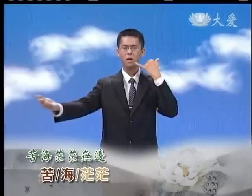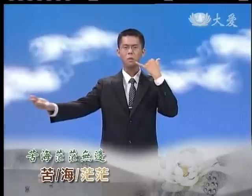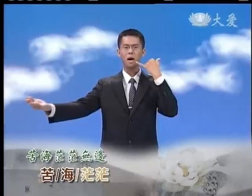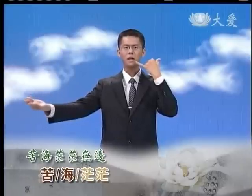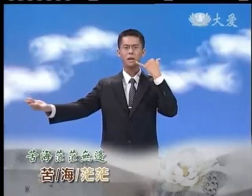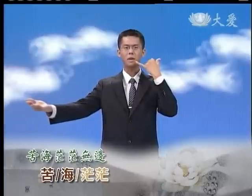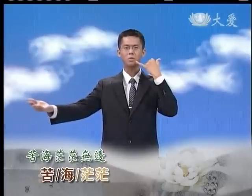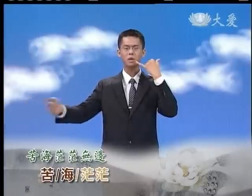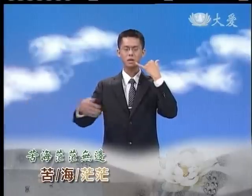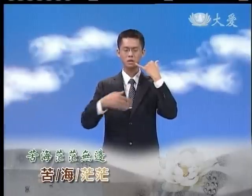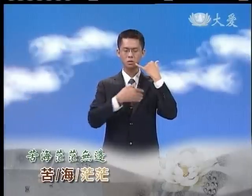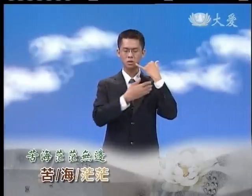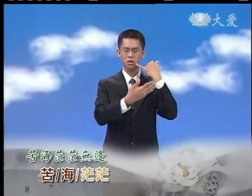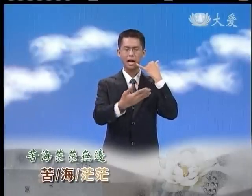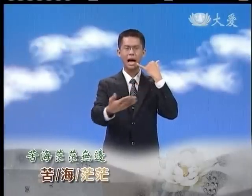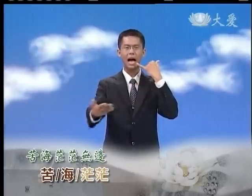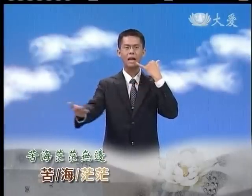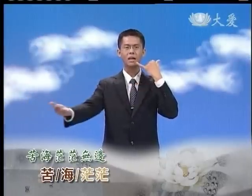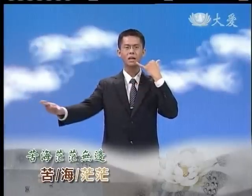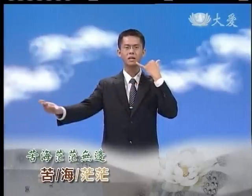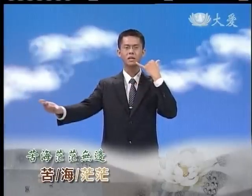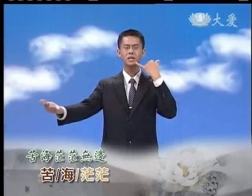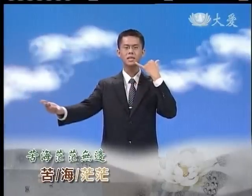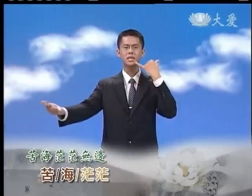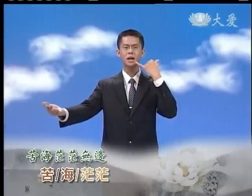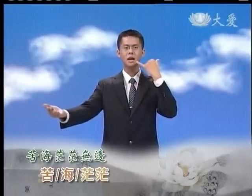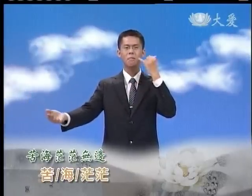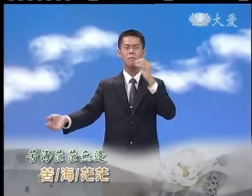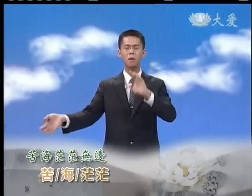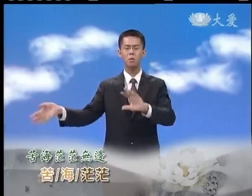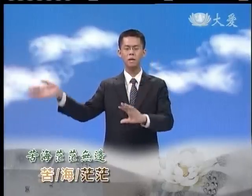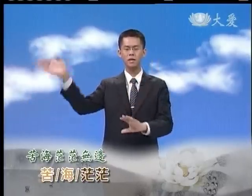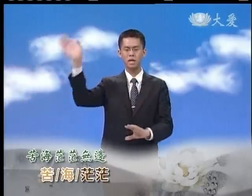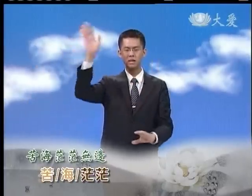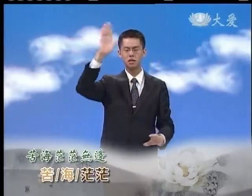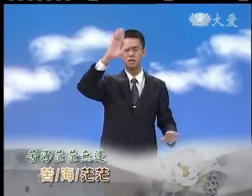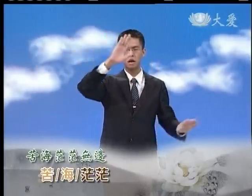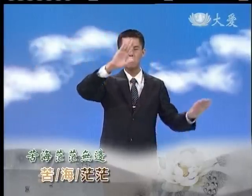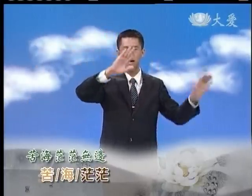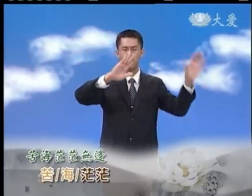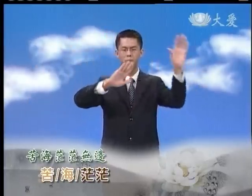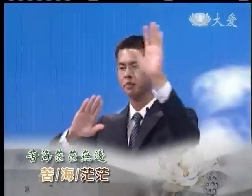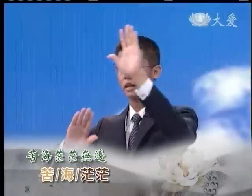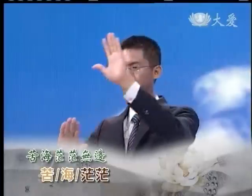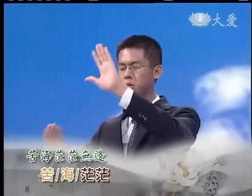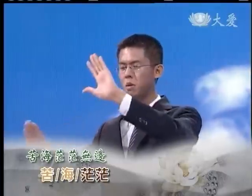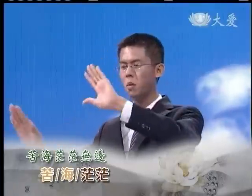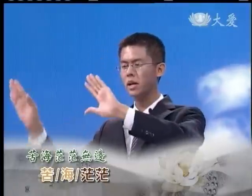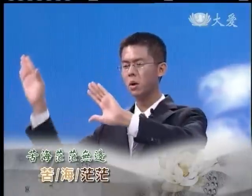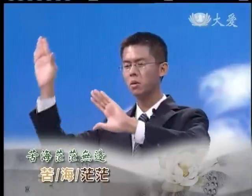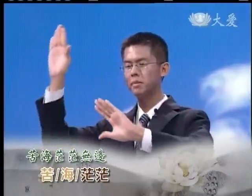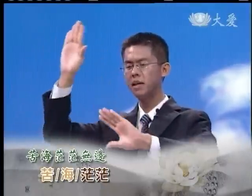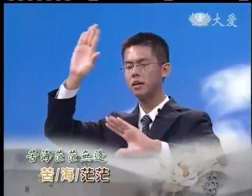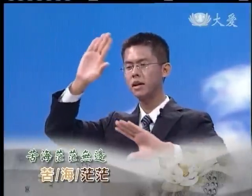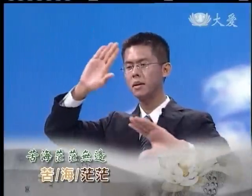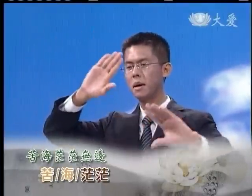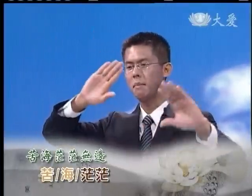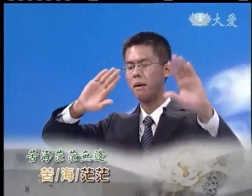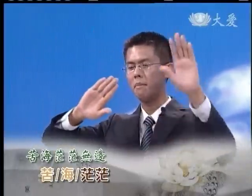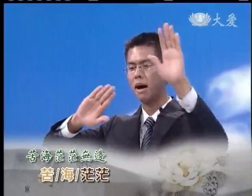外画代表水，也就是海的意思。茫茫无边，掌心朝外，感觉外头一片的茫